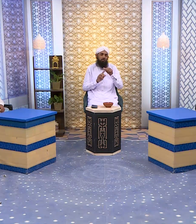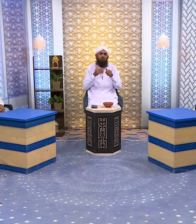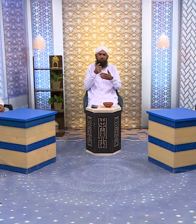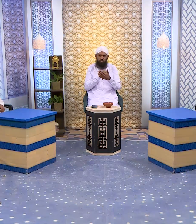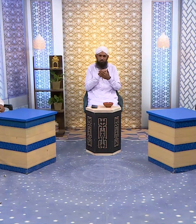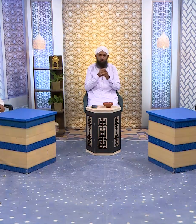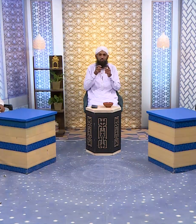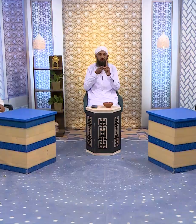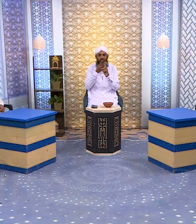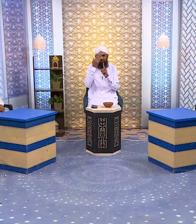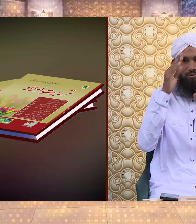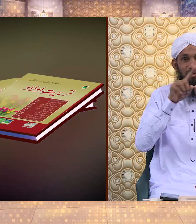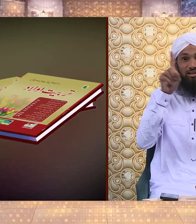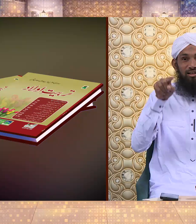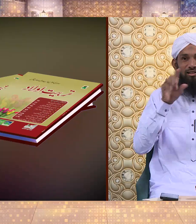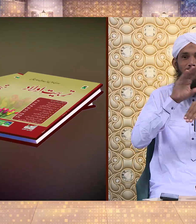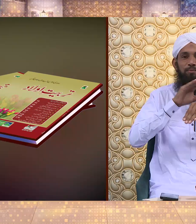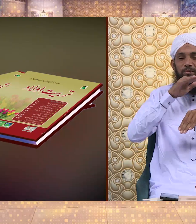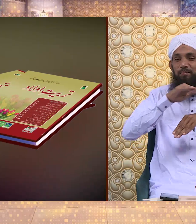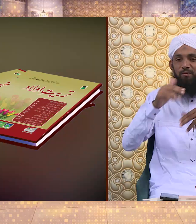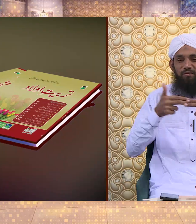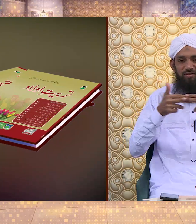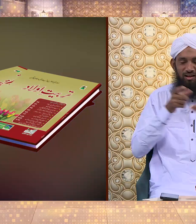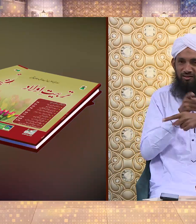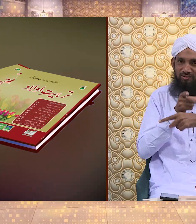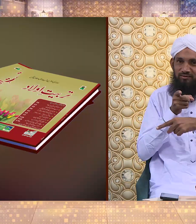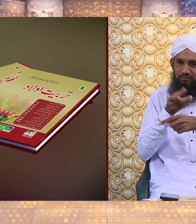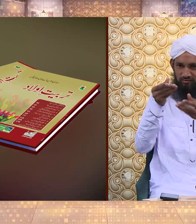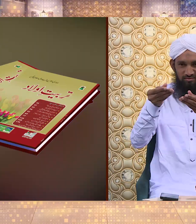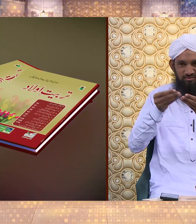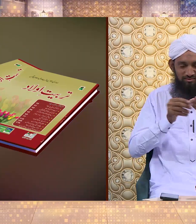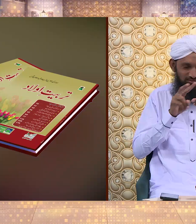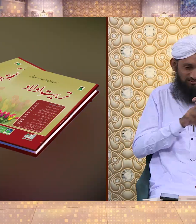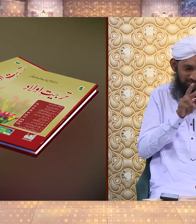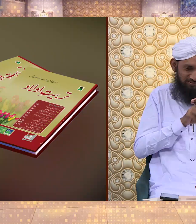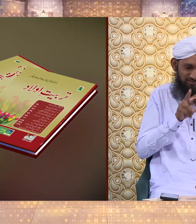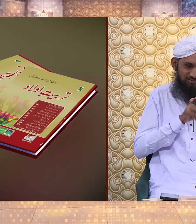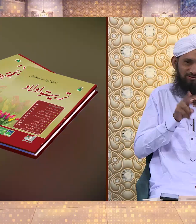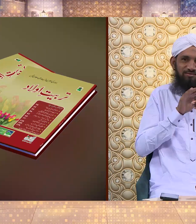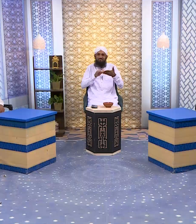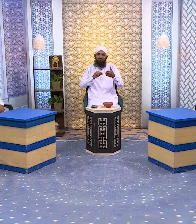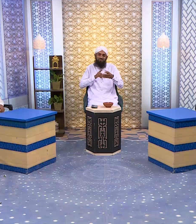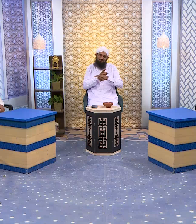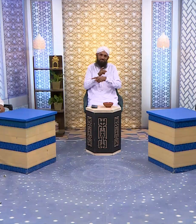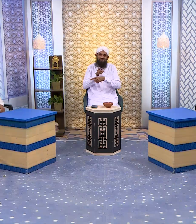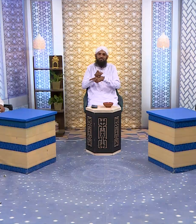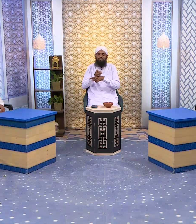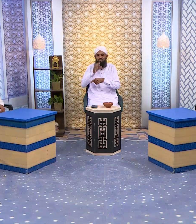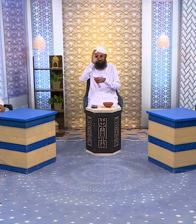مکتبت المدینہ کی کتاب تربیت اولاد لیجئے آپ کو معلوم ہوگا کہ اولاد کی تربیت کیسے کرنی ہے اسی طرح سرکارِ عالی حضرت